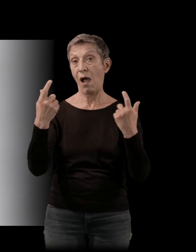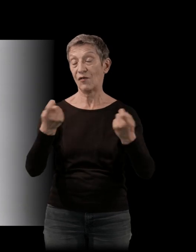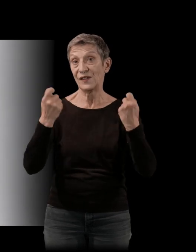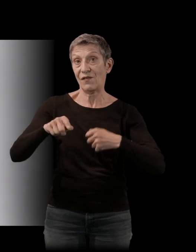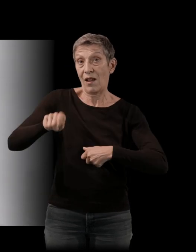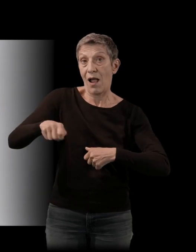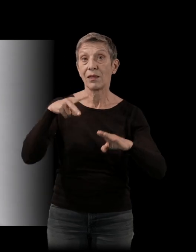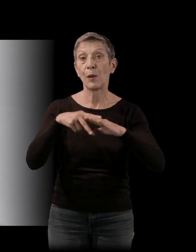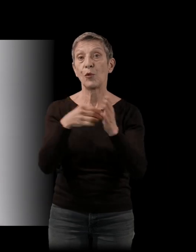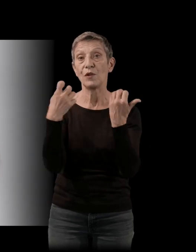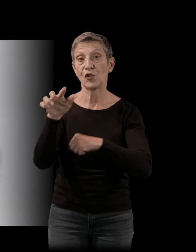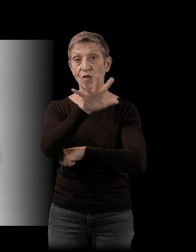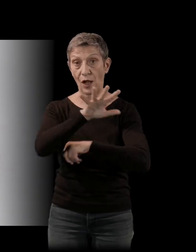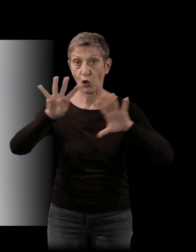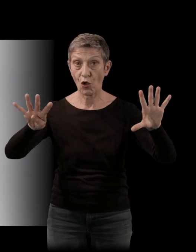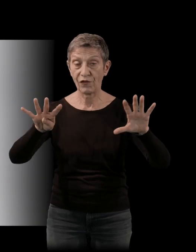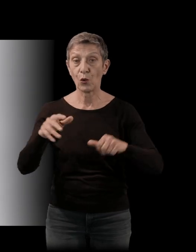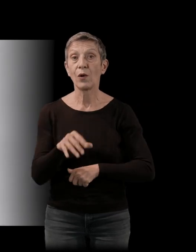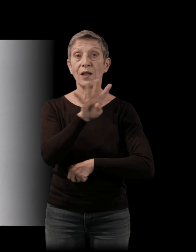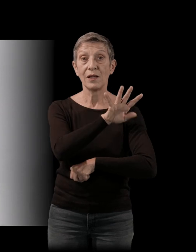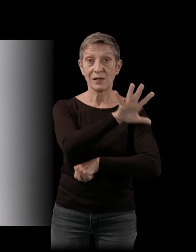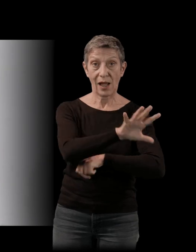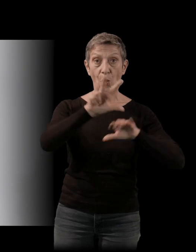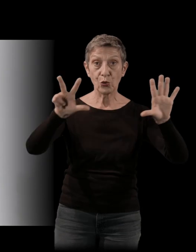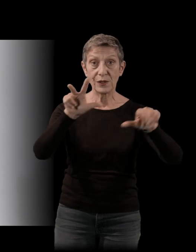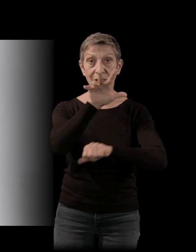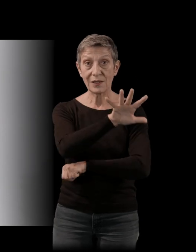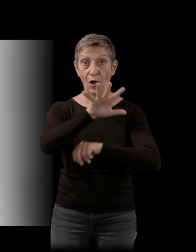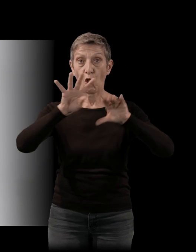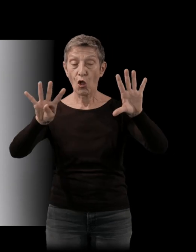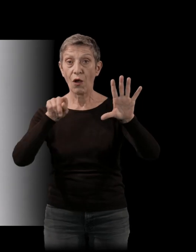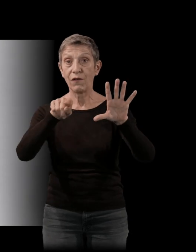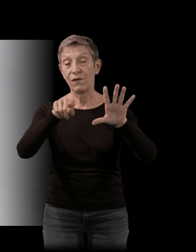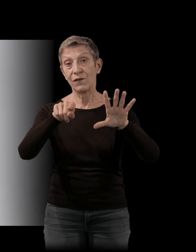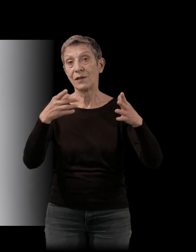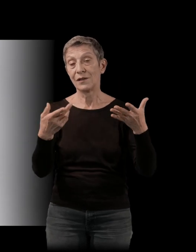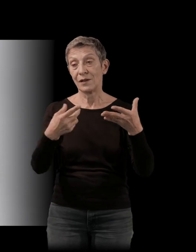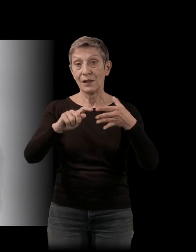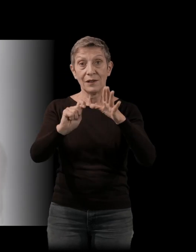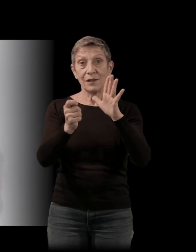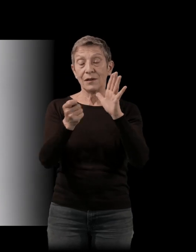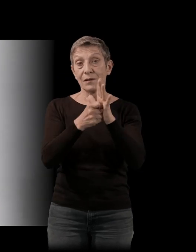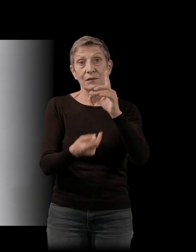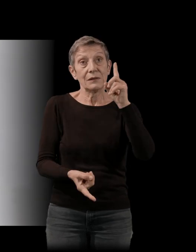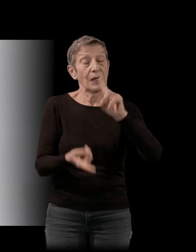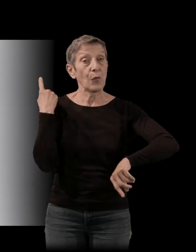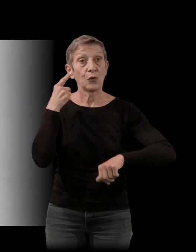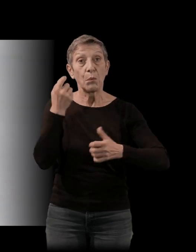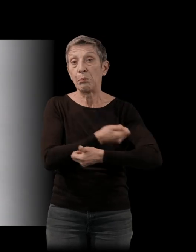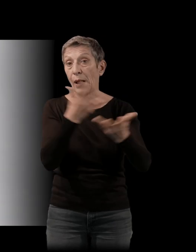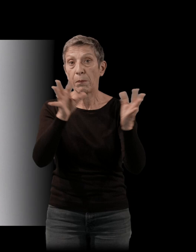Et c'est vrai que 1958-59, c'est une époque qui est charnière pour beaucoup de pays, et notamment le Brésil